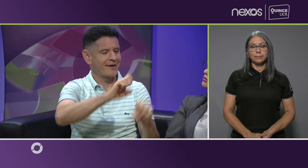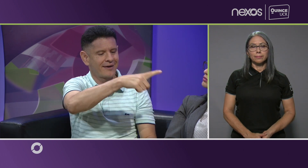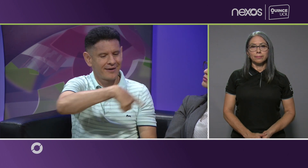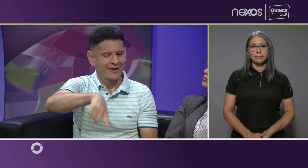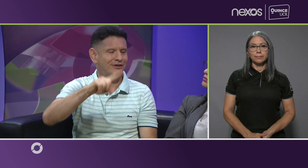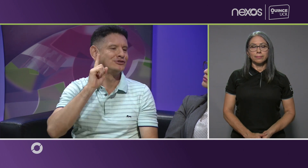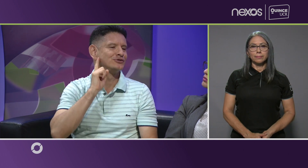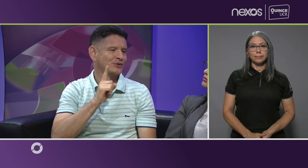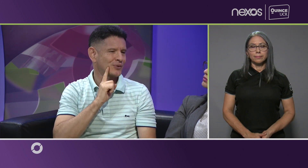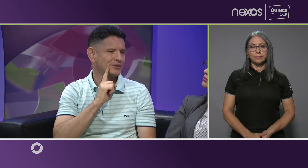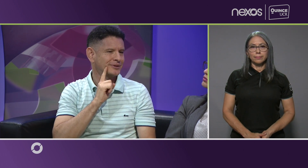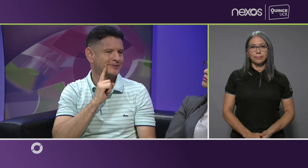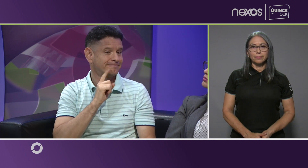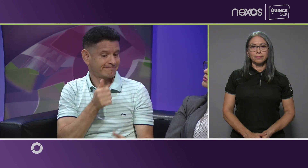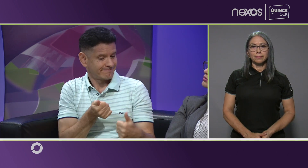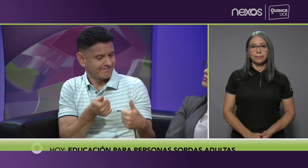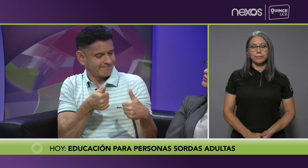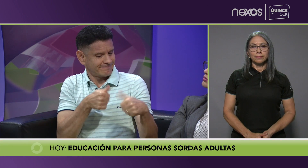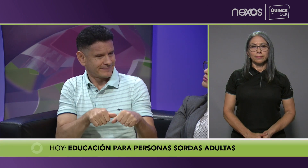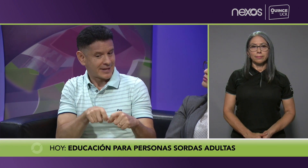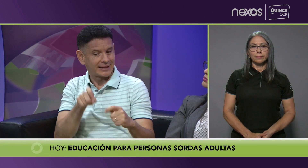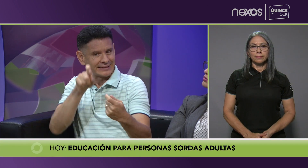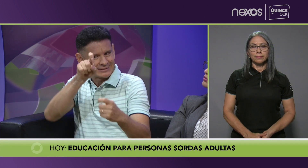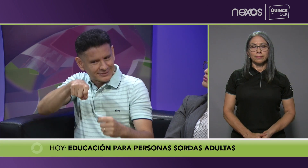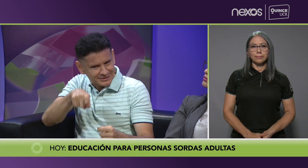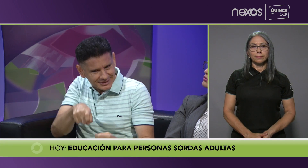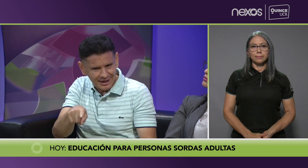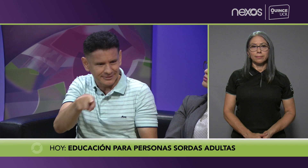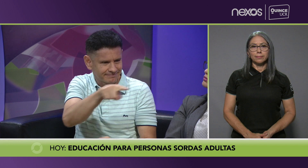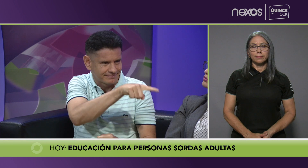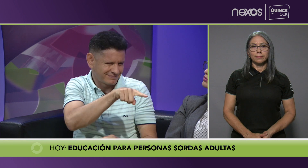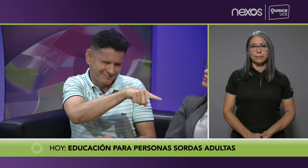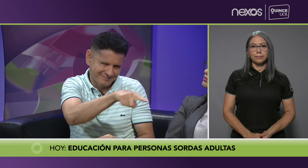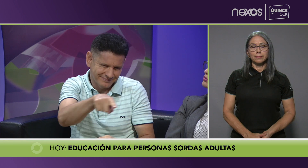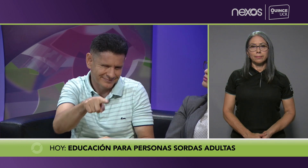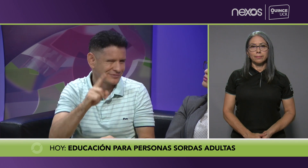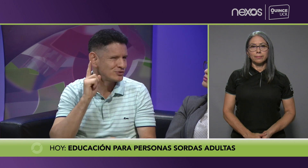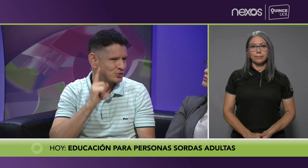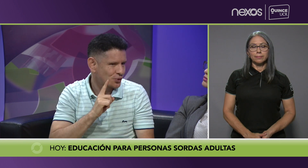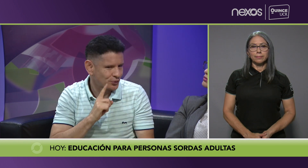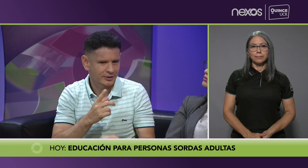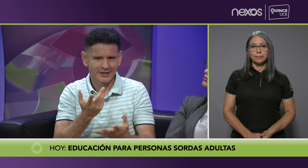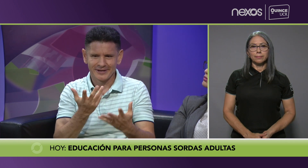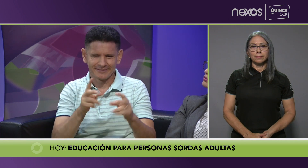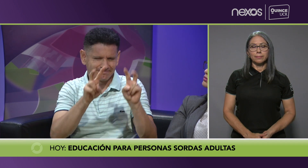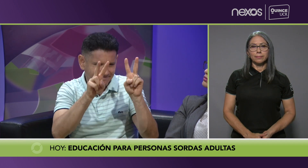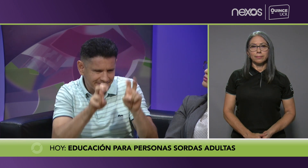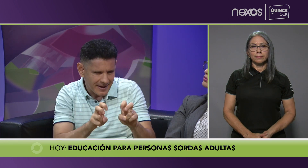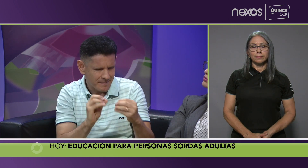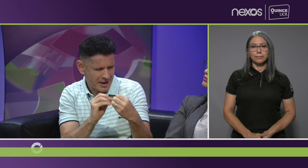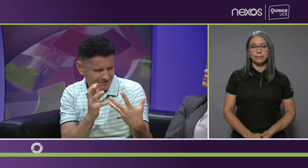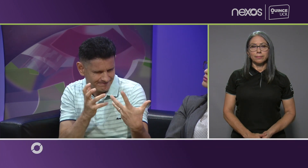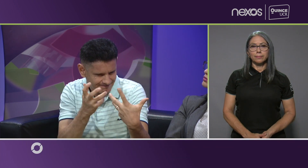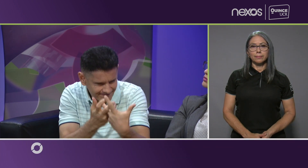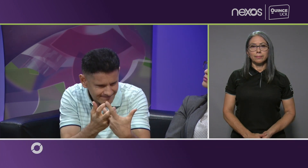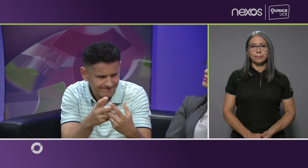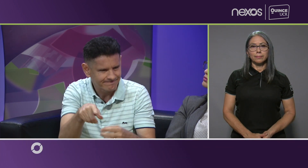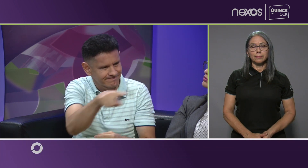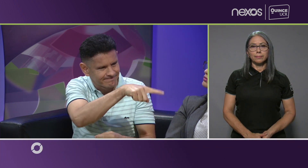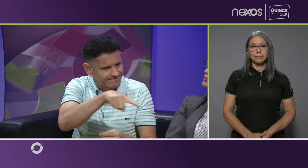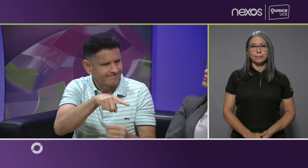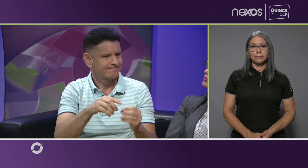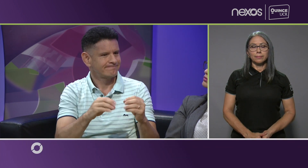de acuerdo a nuestras características, a lo que necesitamos y necesitan ellos como estudiantes, como personas sordas, que